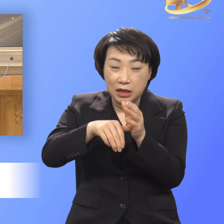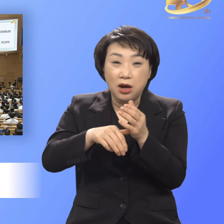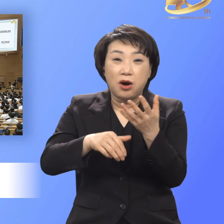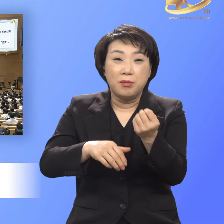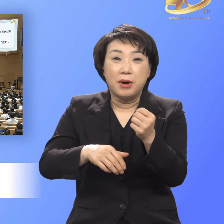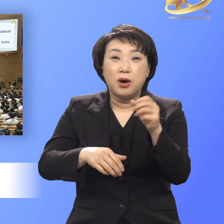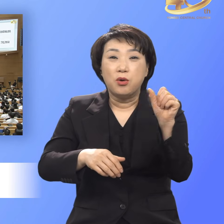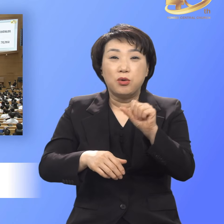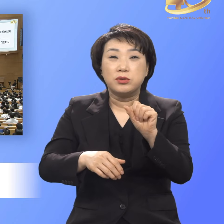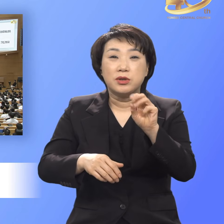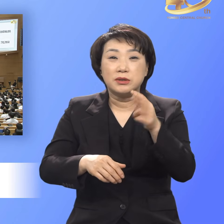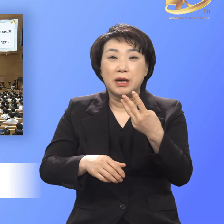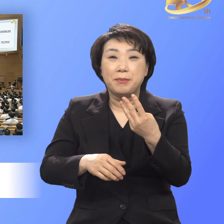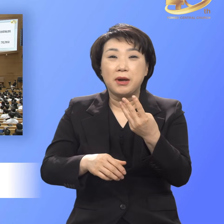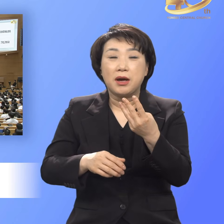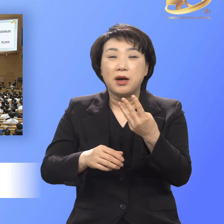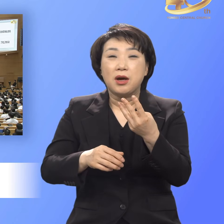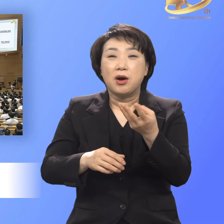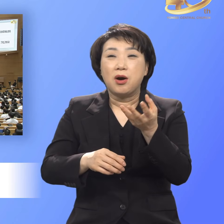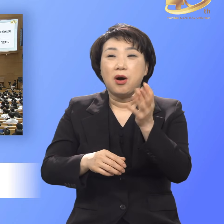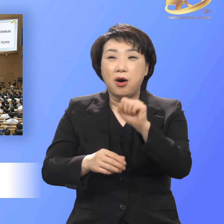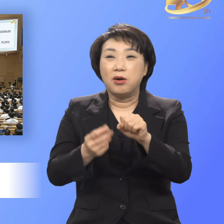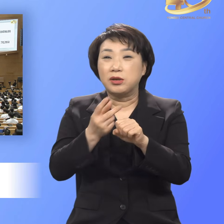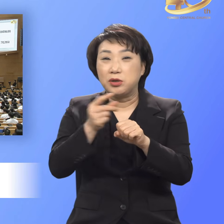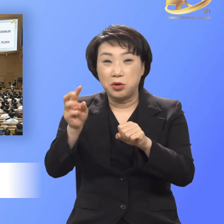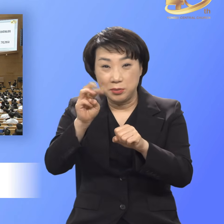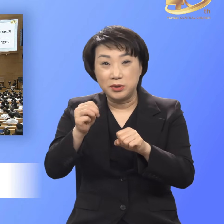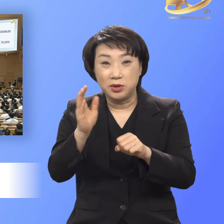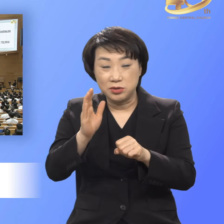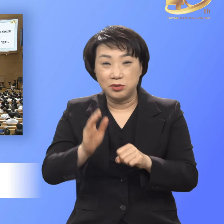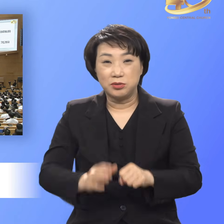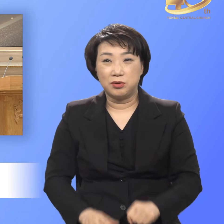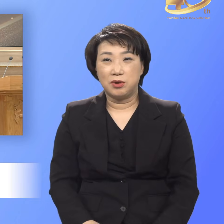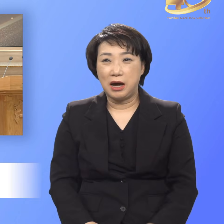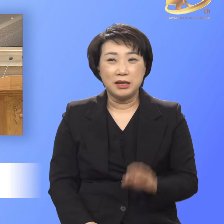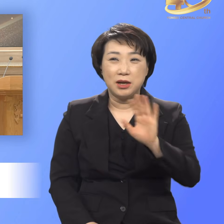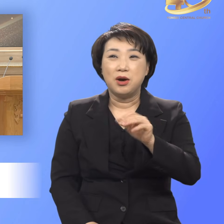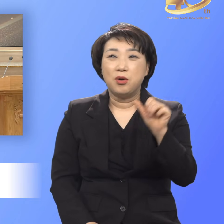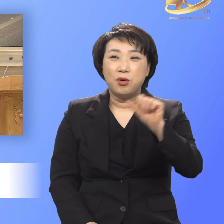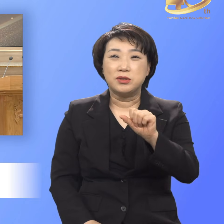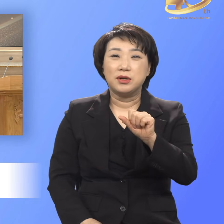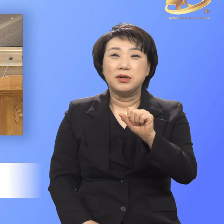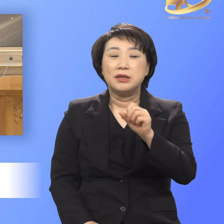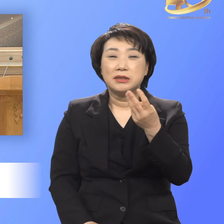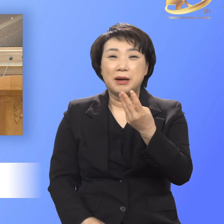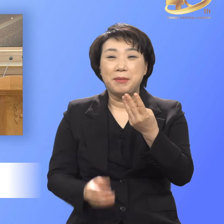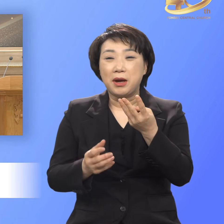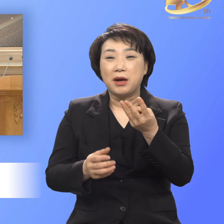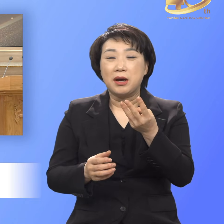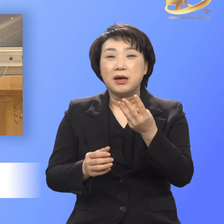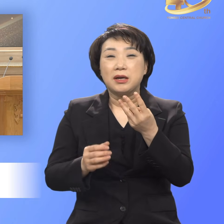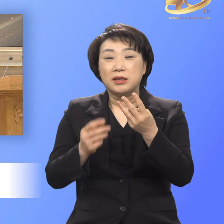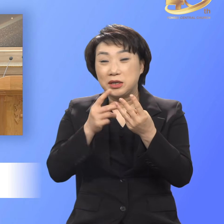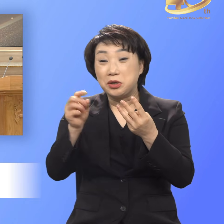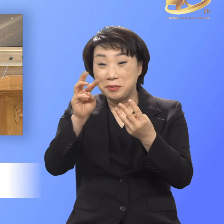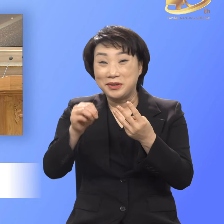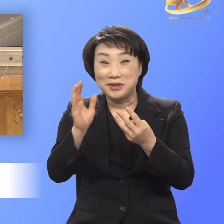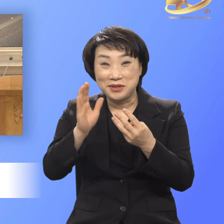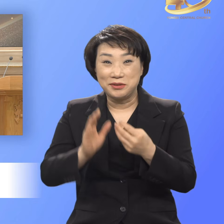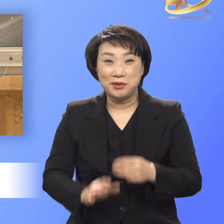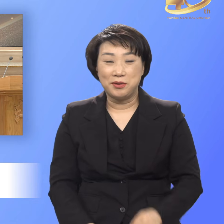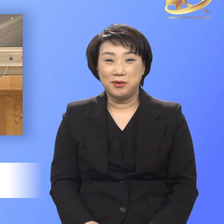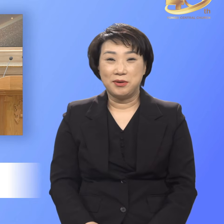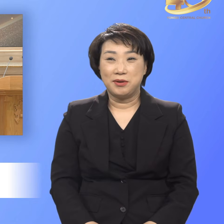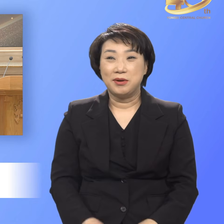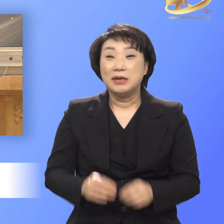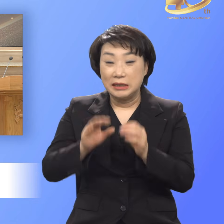5,300 태양과 지구에서 화성에 가까울 때가 요때 맞춰서 화성에 이제 뭘 날리고 그러잖아요. 이게